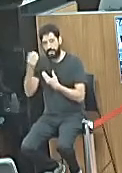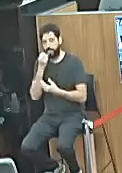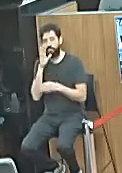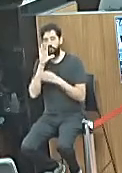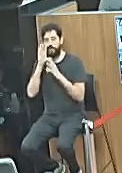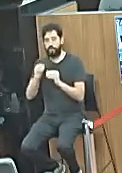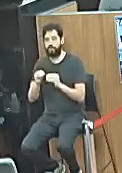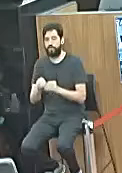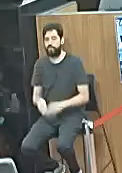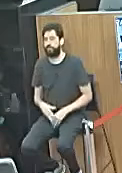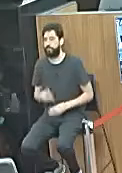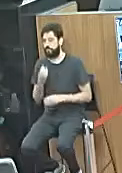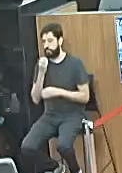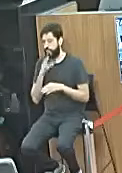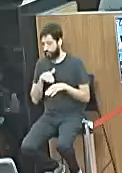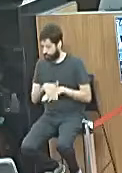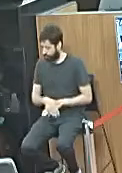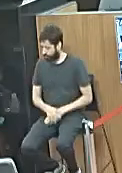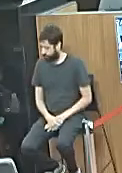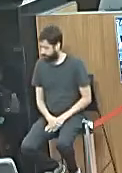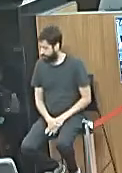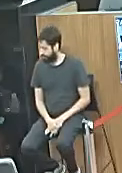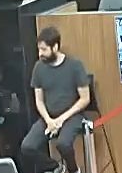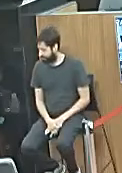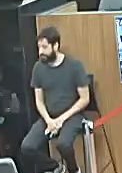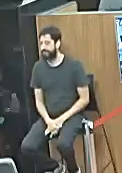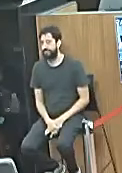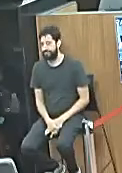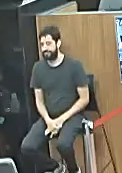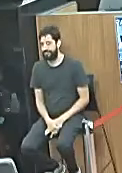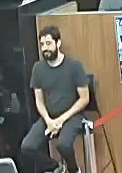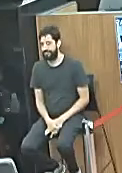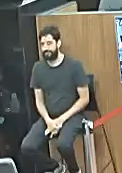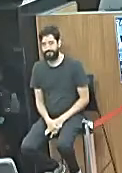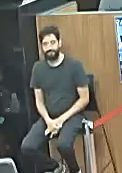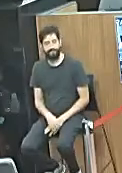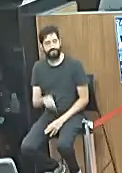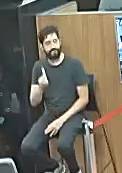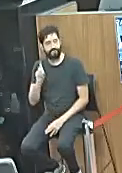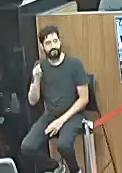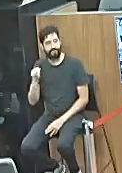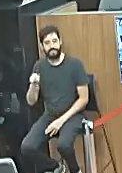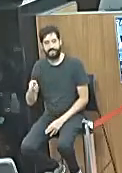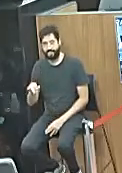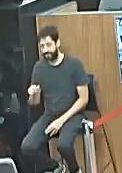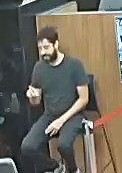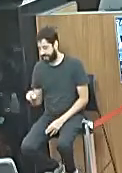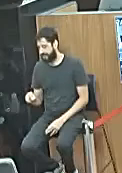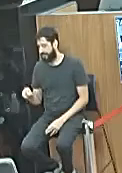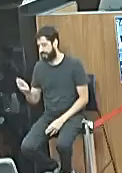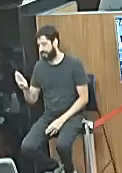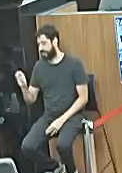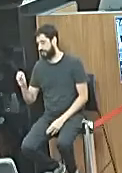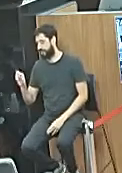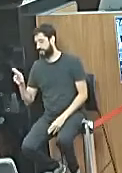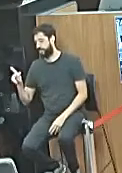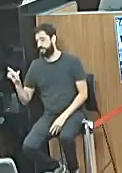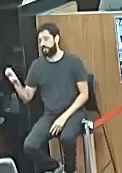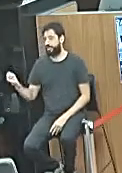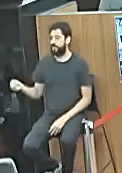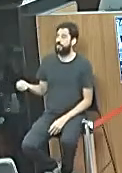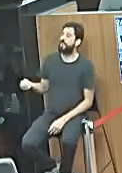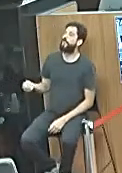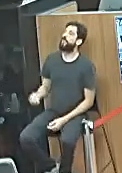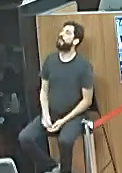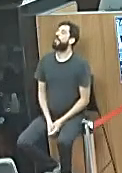noite muito obrigado a fazer o som da miro borges de araçuaí esta palavra falada hoje aqui também